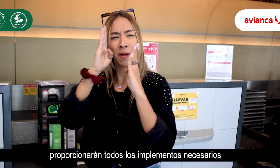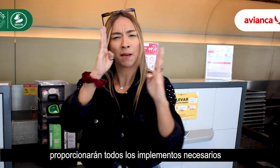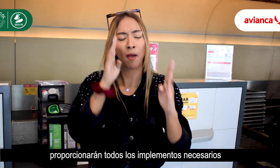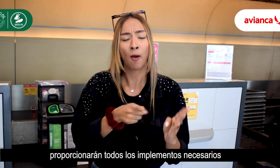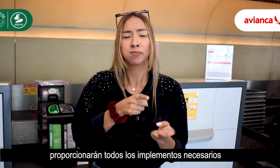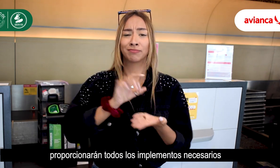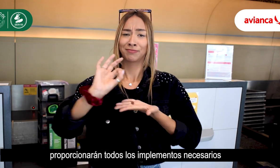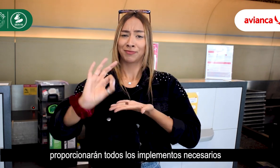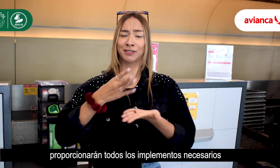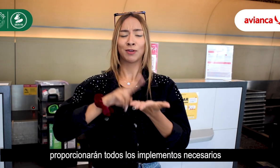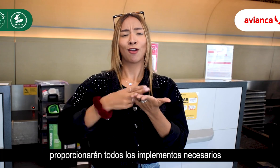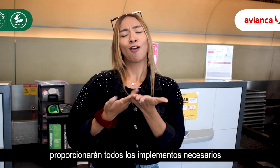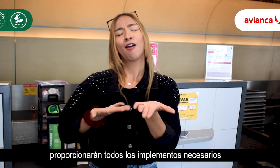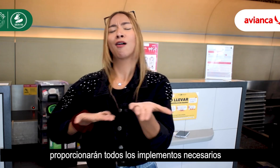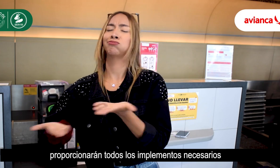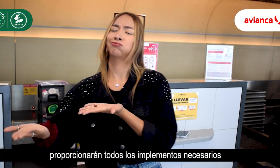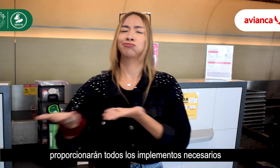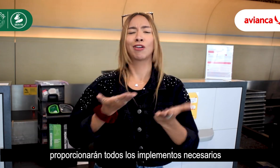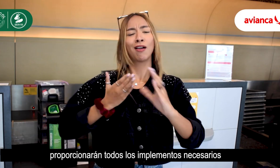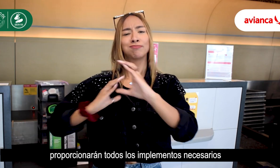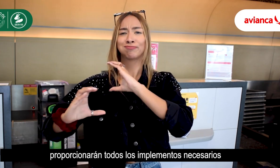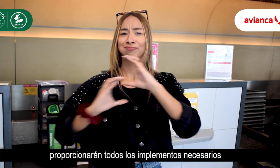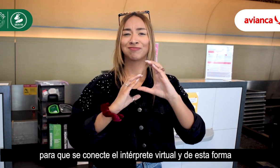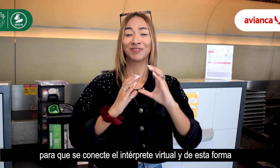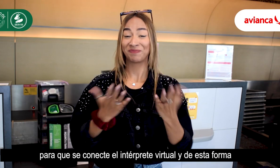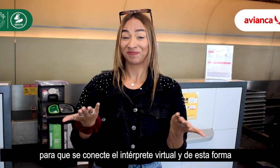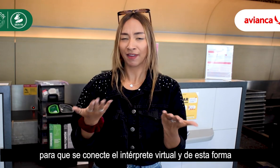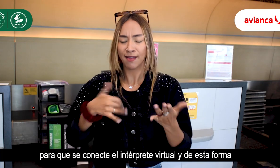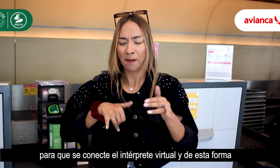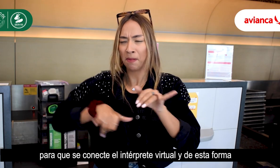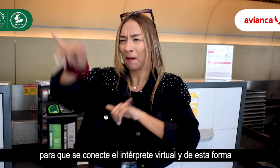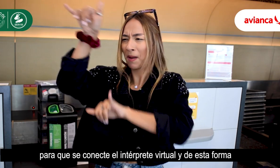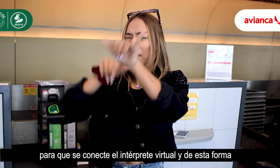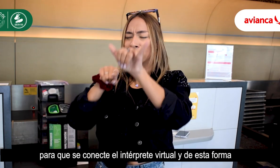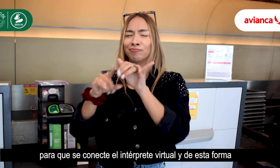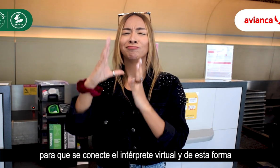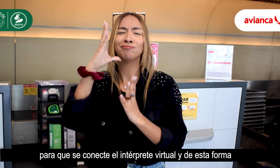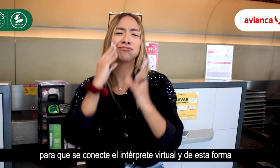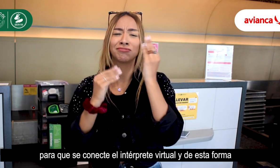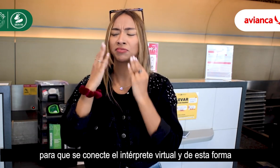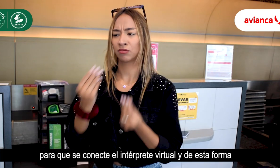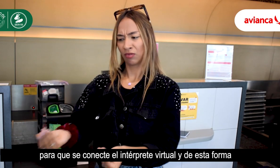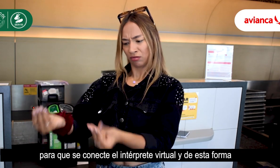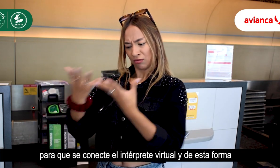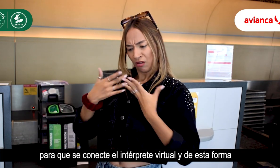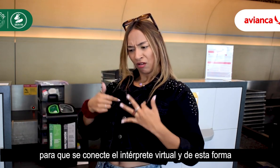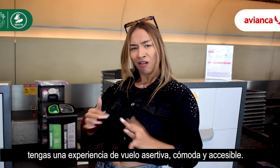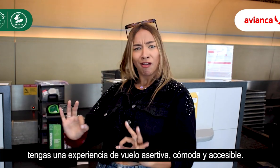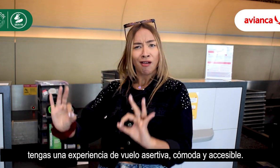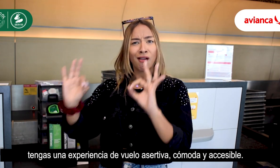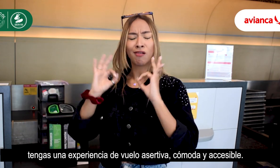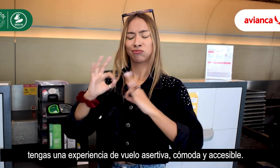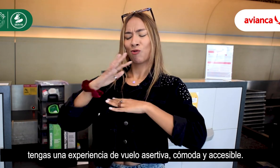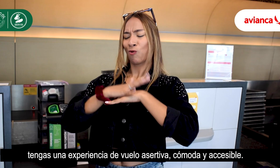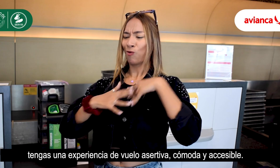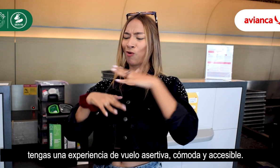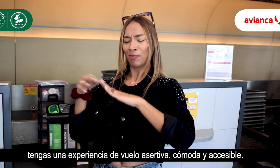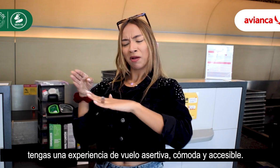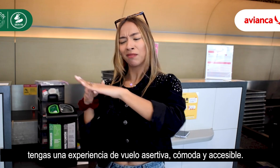proporcionarán todos los implementos necesarios para que se conecte el intérprete virtual y de esta forma tengas una experiencia de vuelo